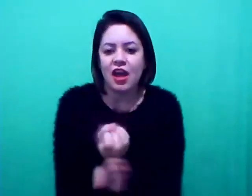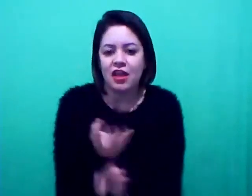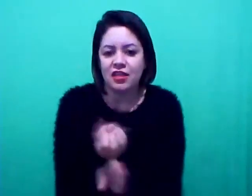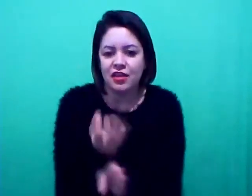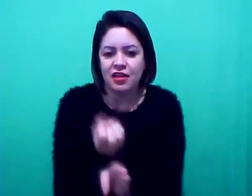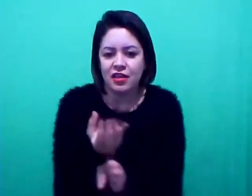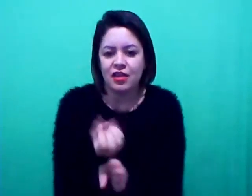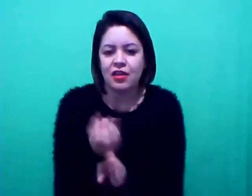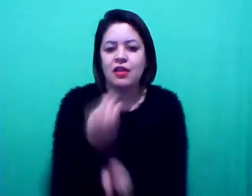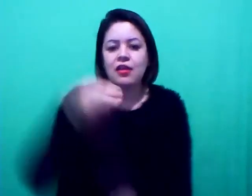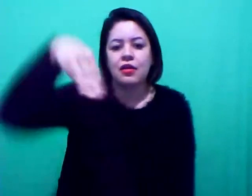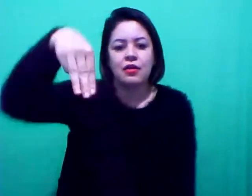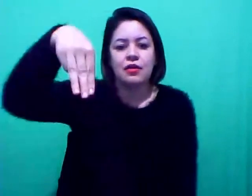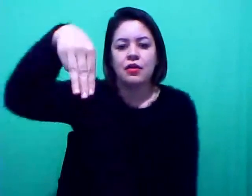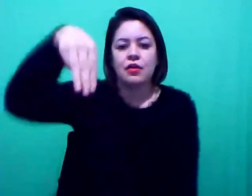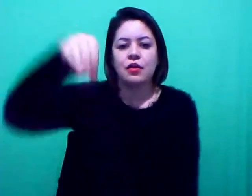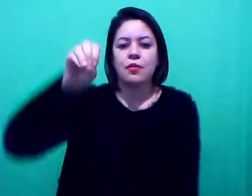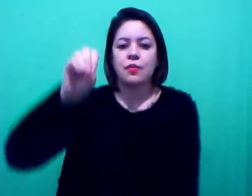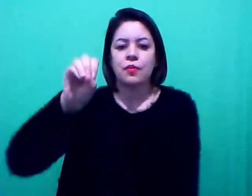Como que vai ser ofertado? Como que vai ser ensinado?